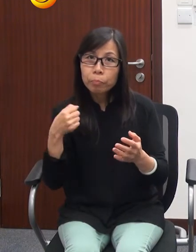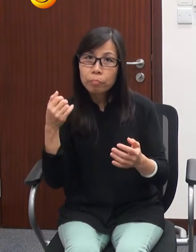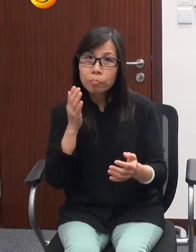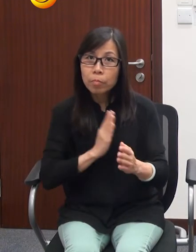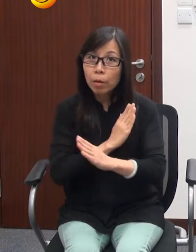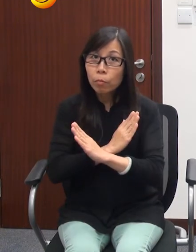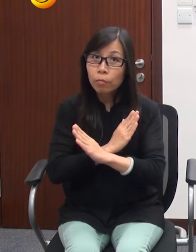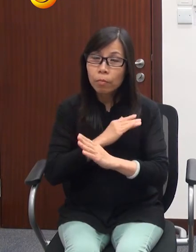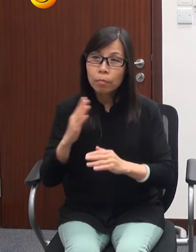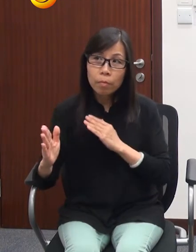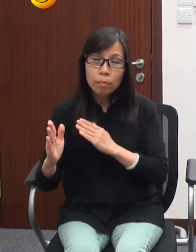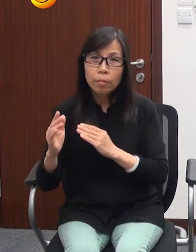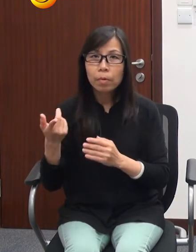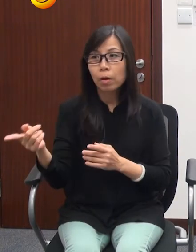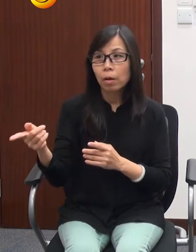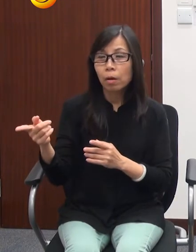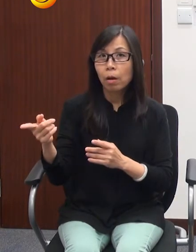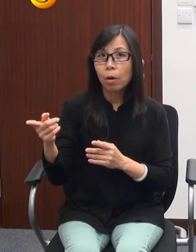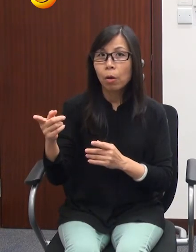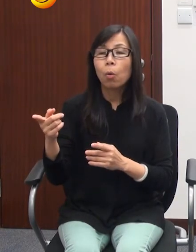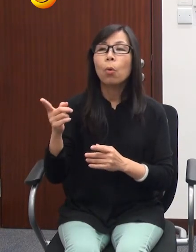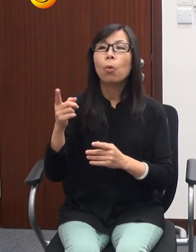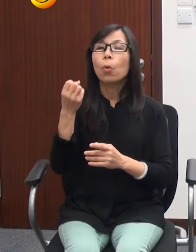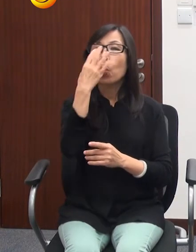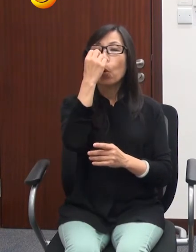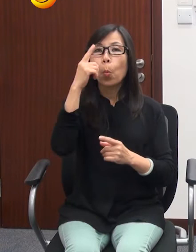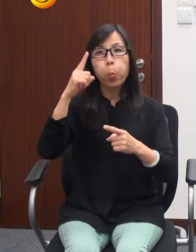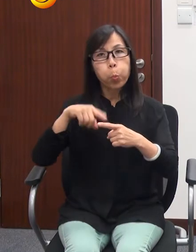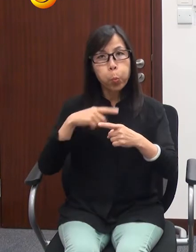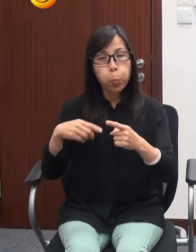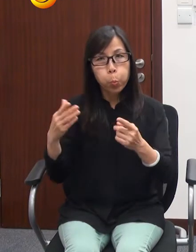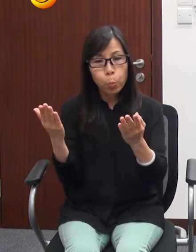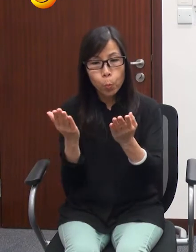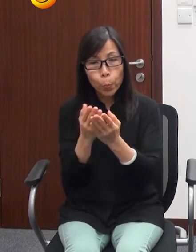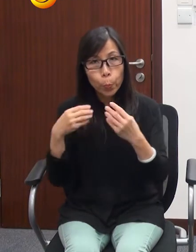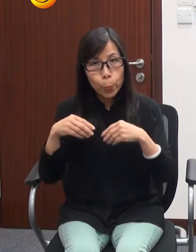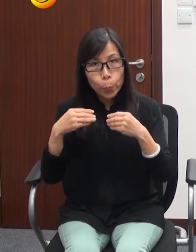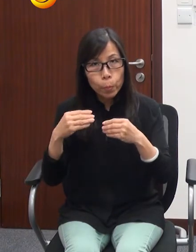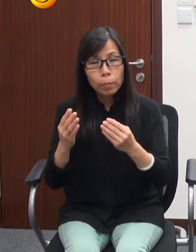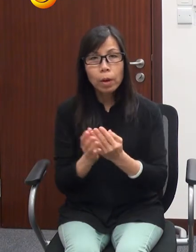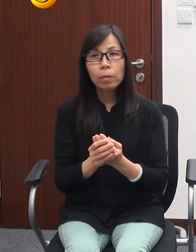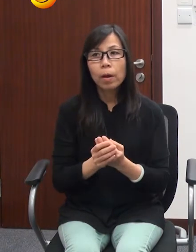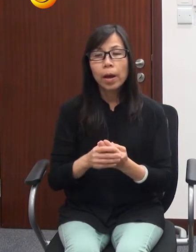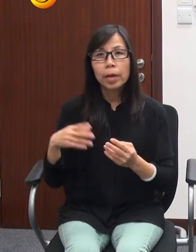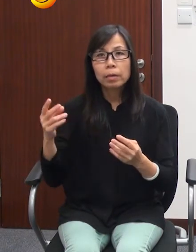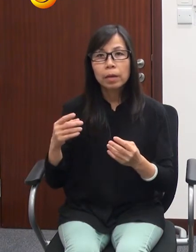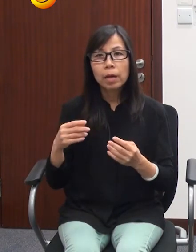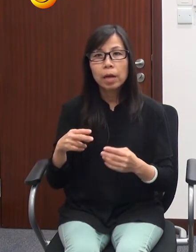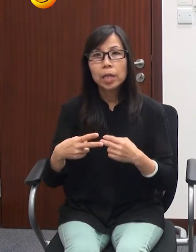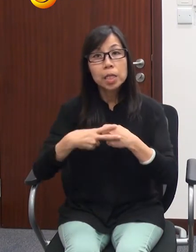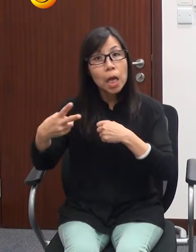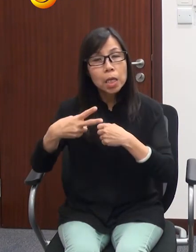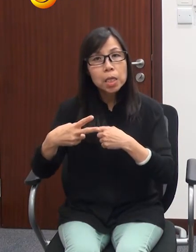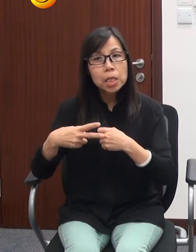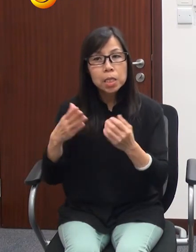個港大教學係某個 division 嘅副教授咁咧、哦。然之後就俾人揭啊揭下，就揭到